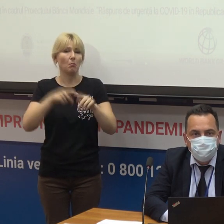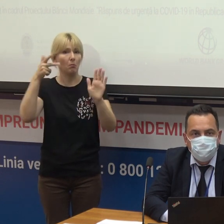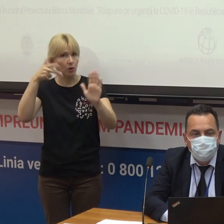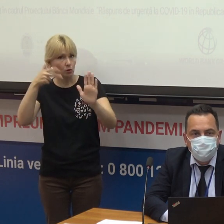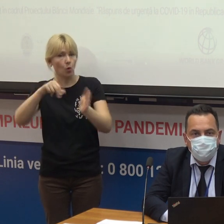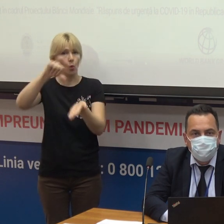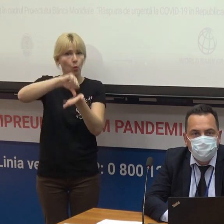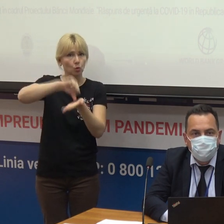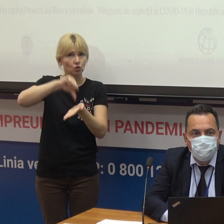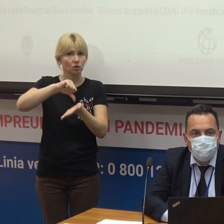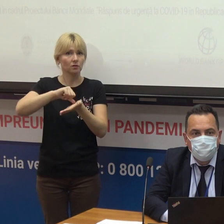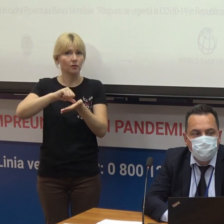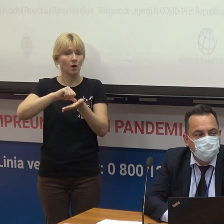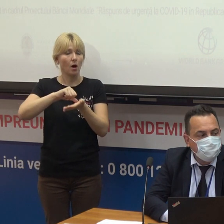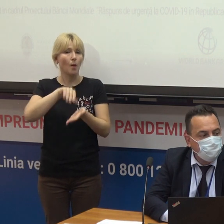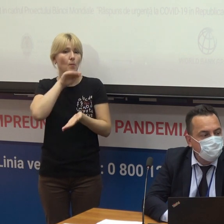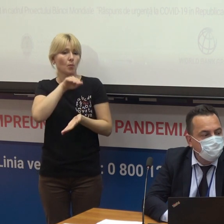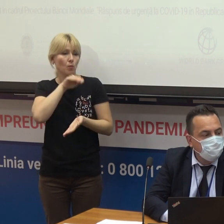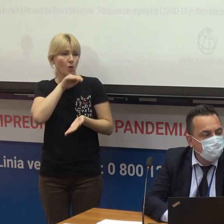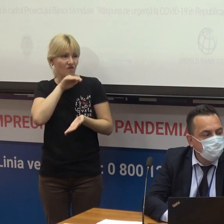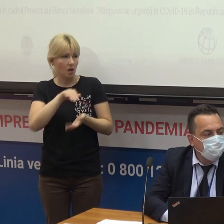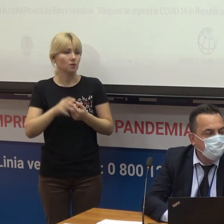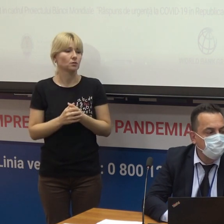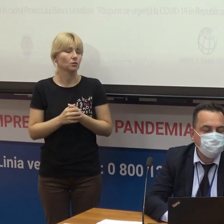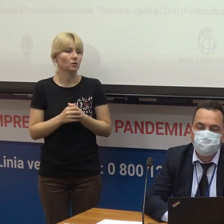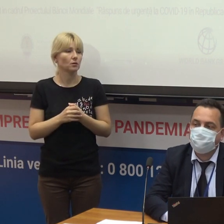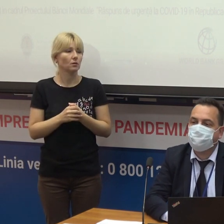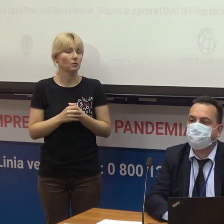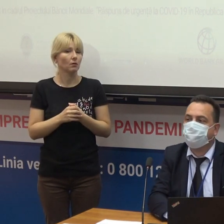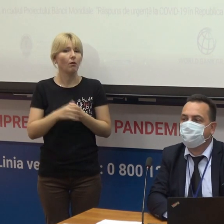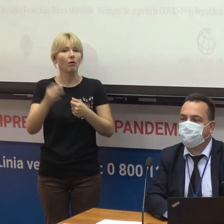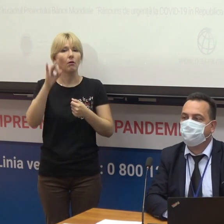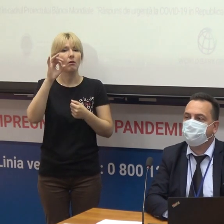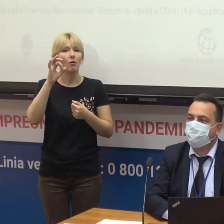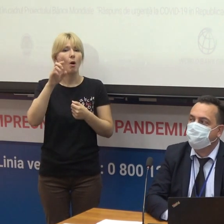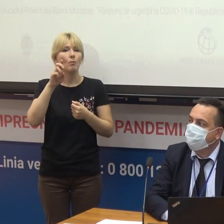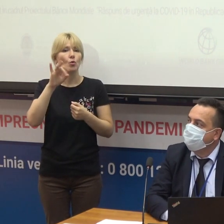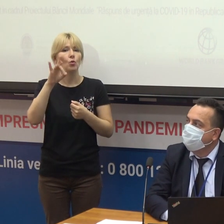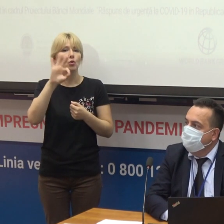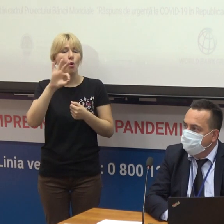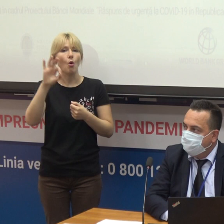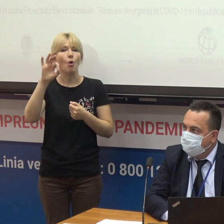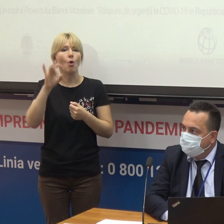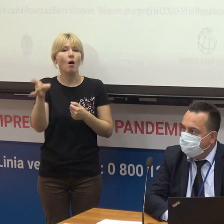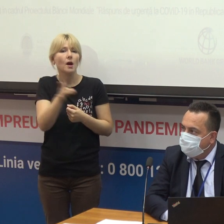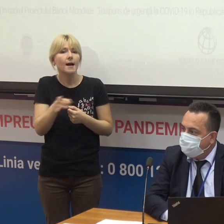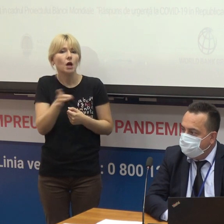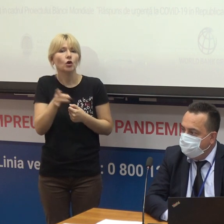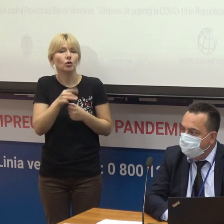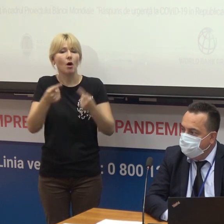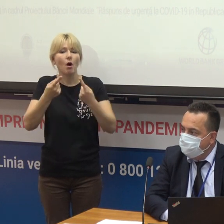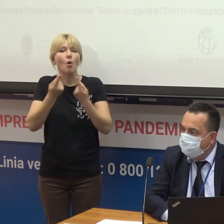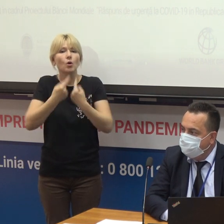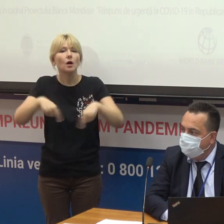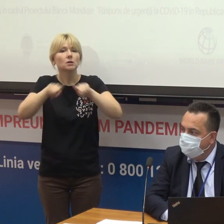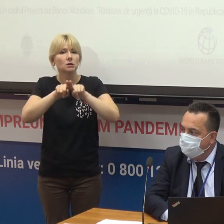prezența domnului Brad Craig. Este un expert în comunicare, biroului regional Organizației